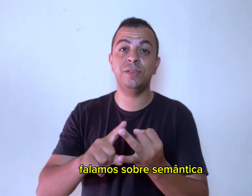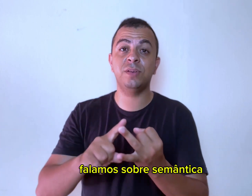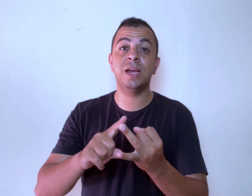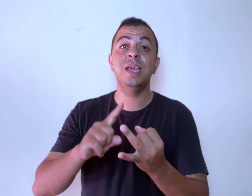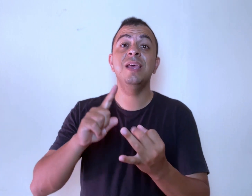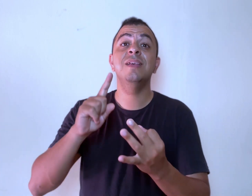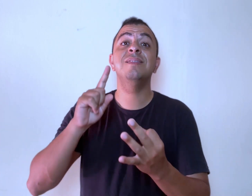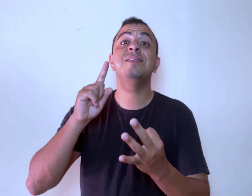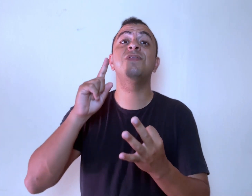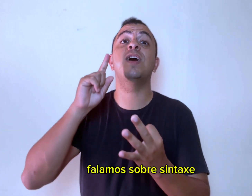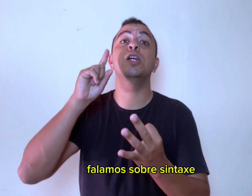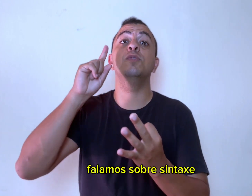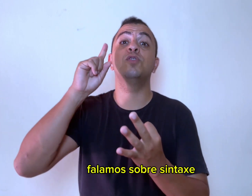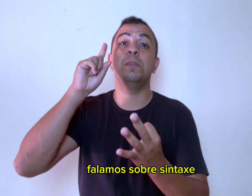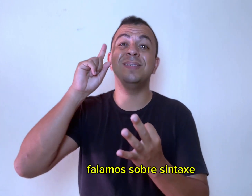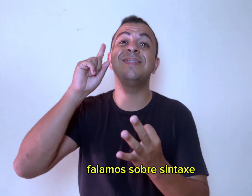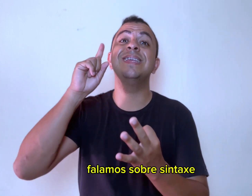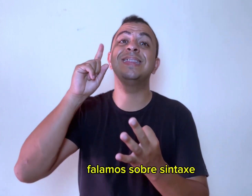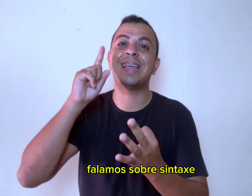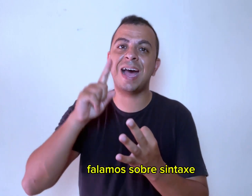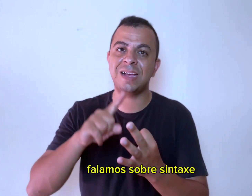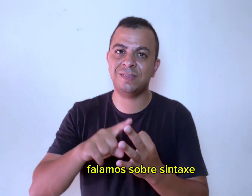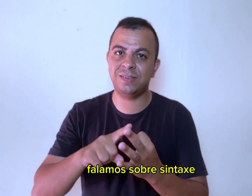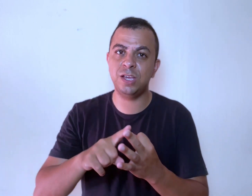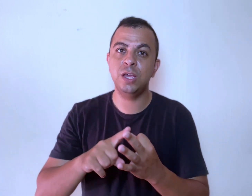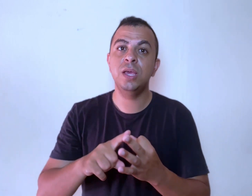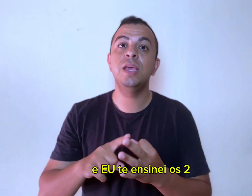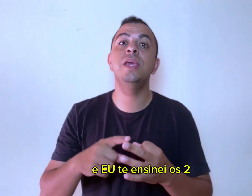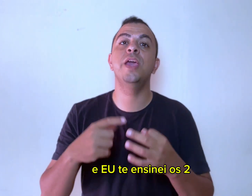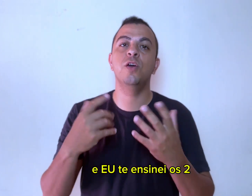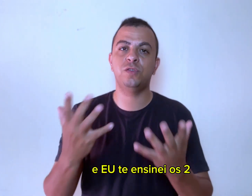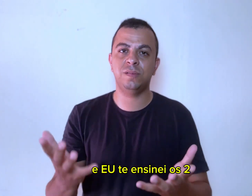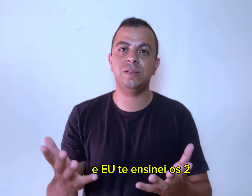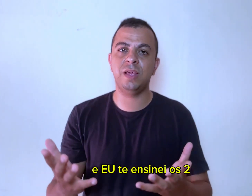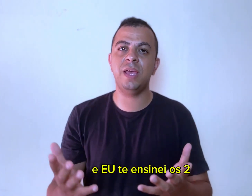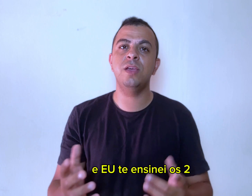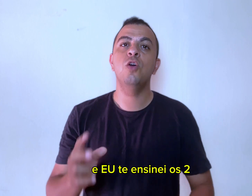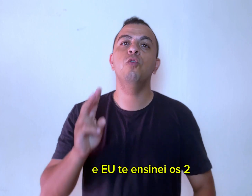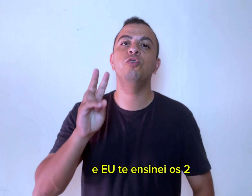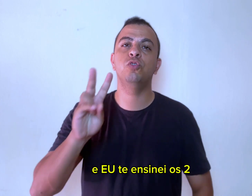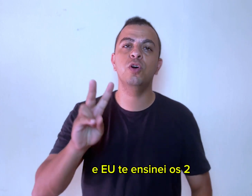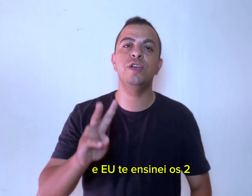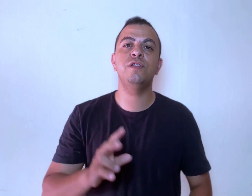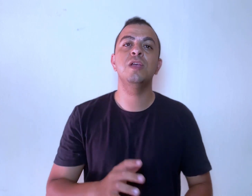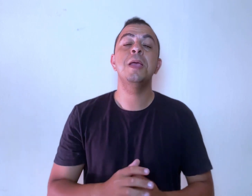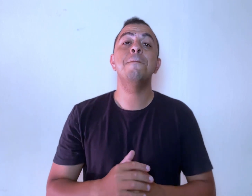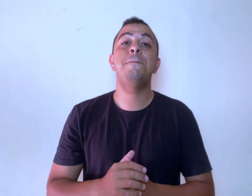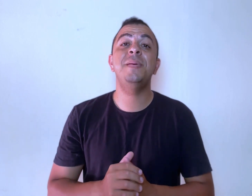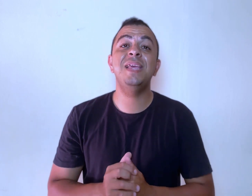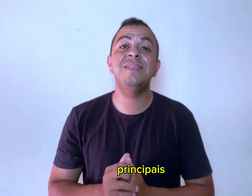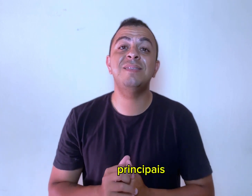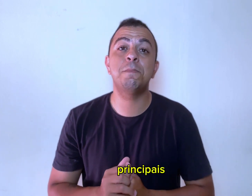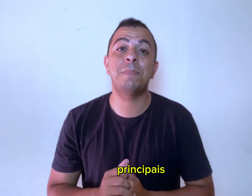semântica, falamos sobre sintaxe e eu te ensinei os dois